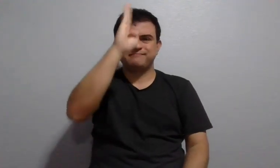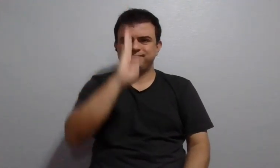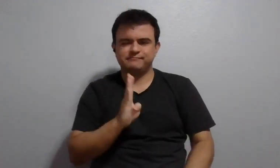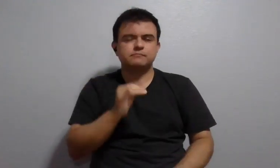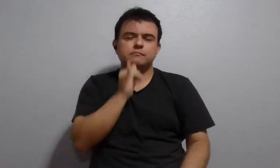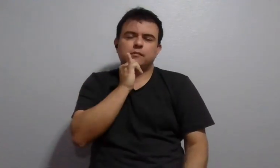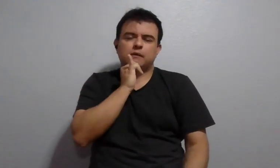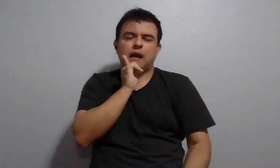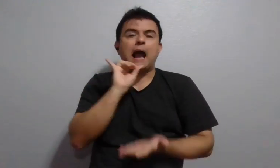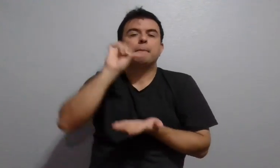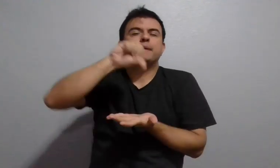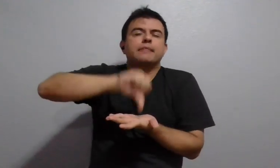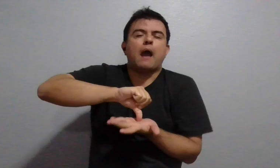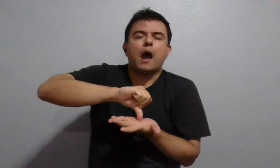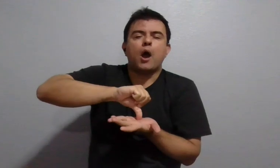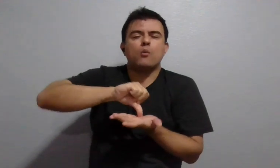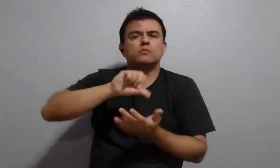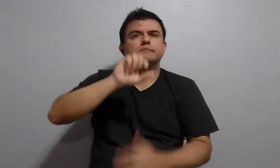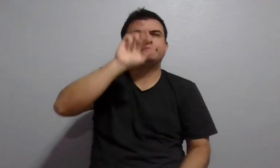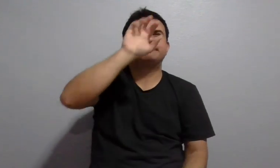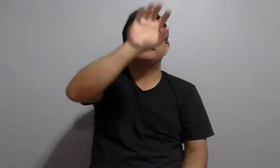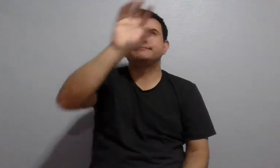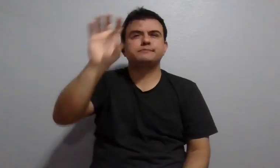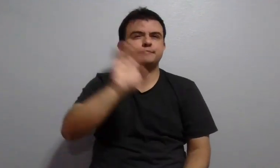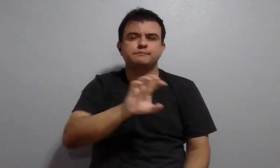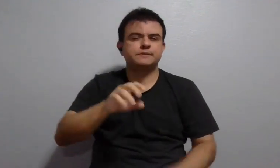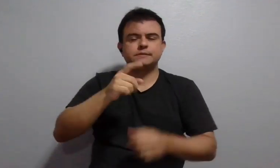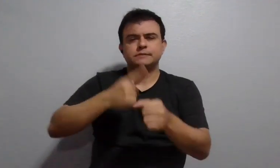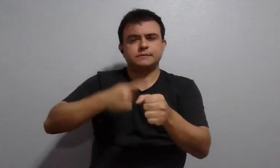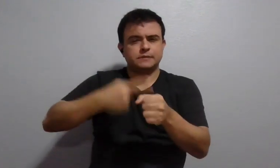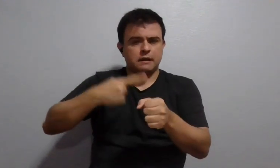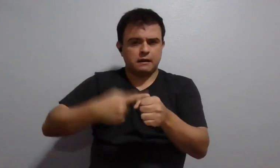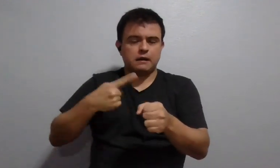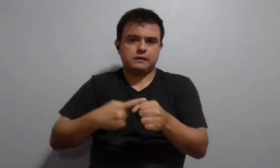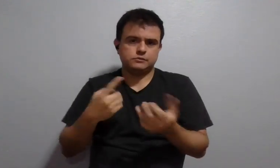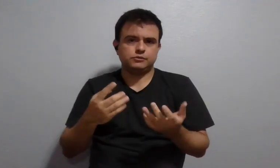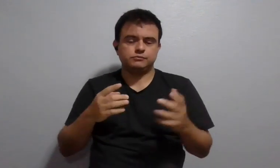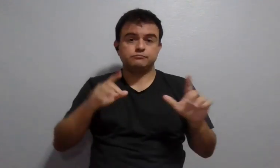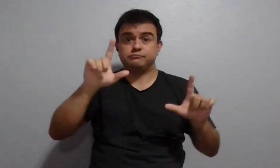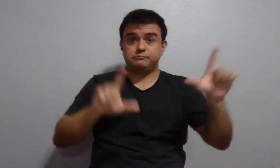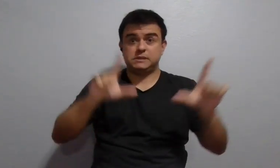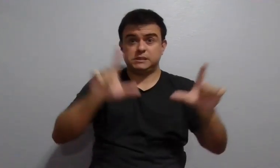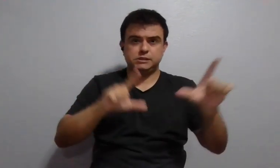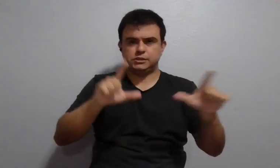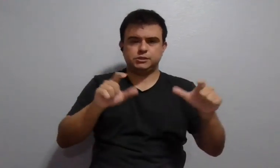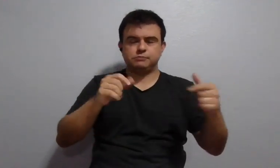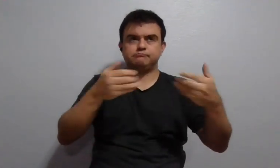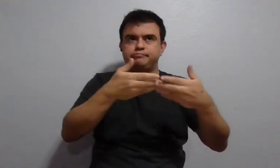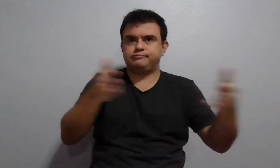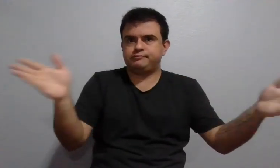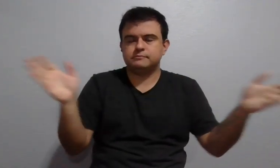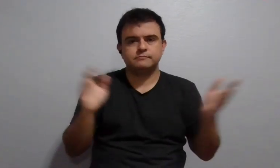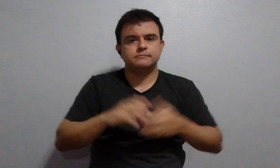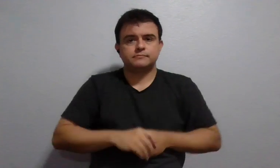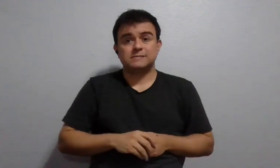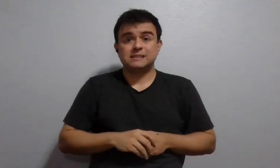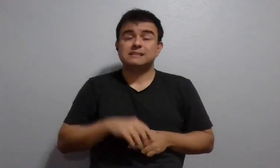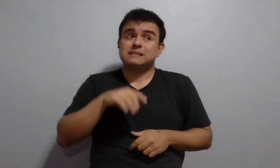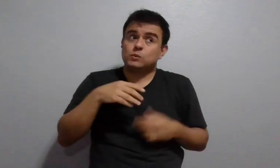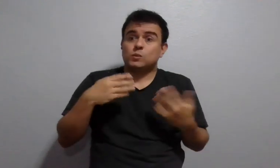por exemplo, na grande mídia. Então, essa variável de que a gente não tem ainda